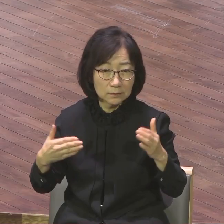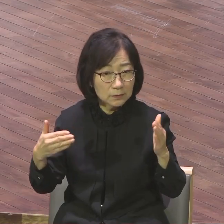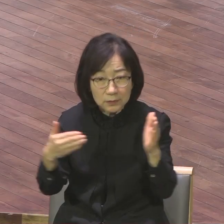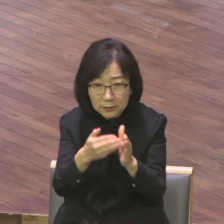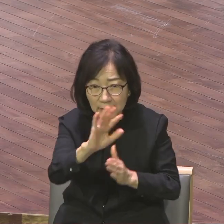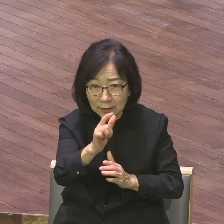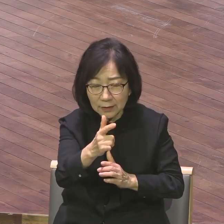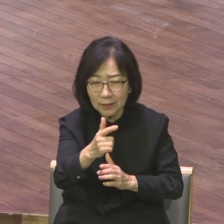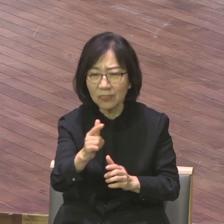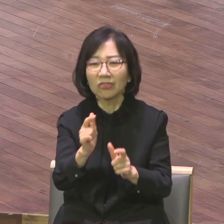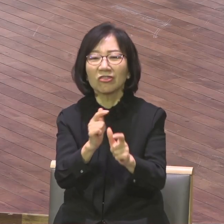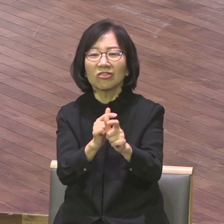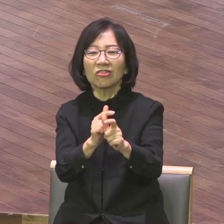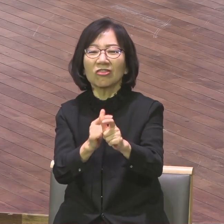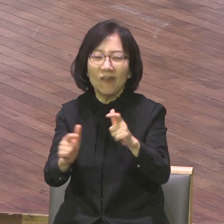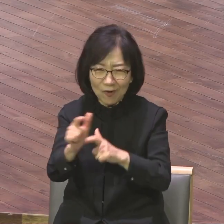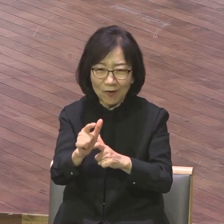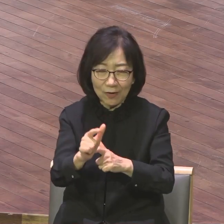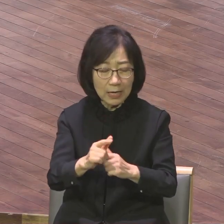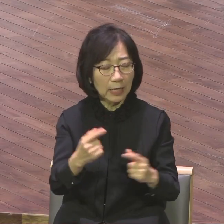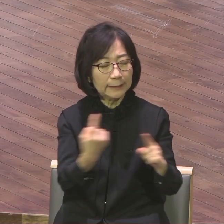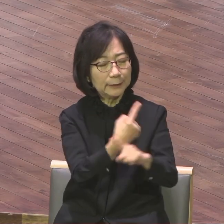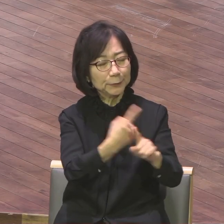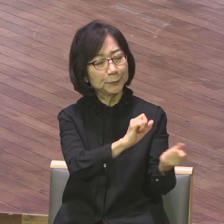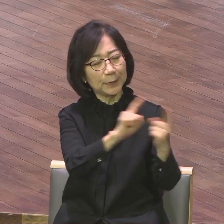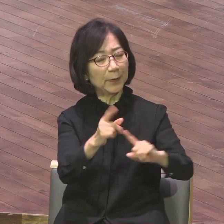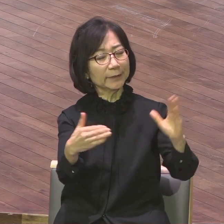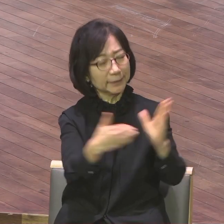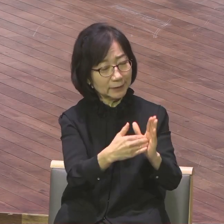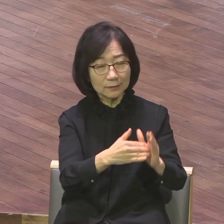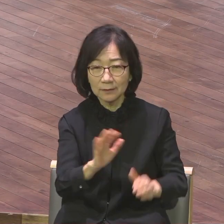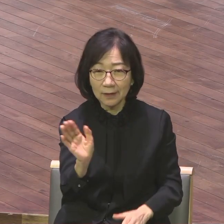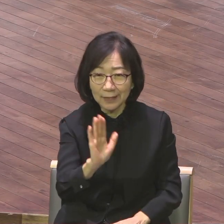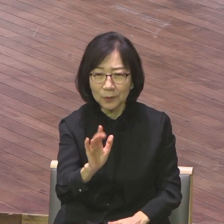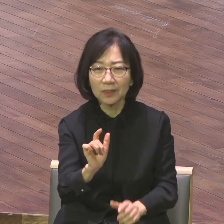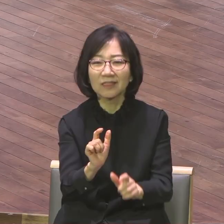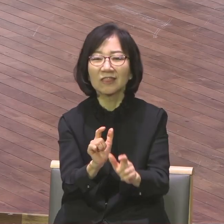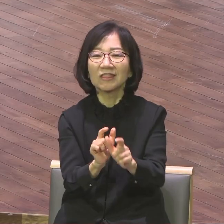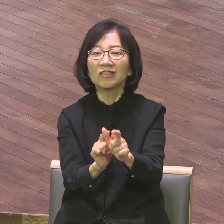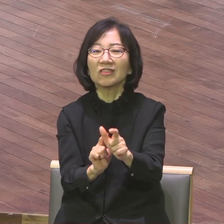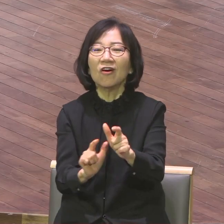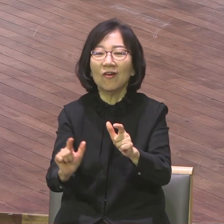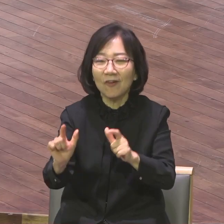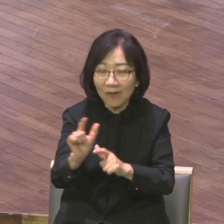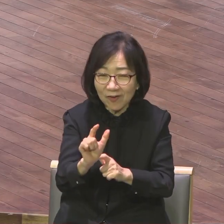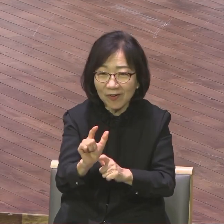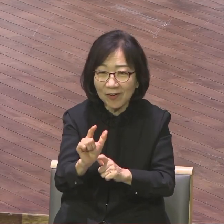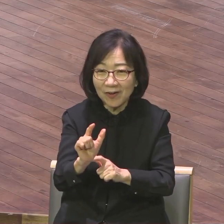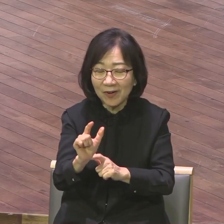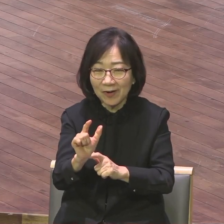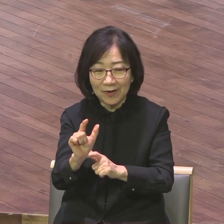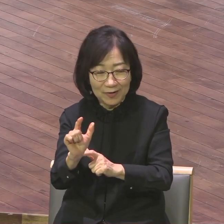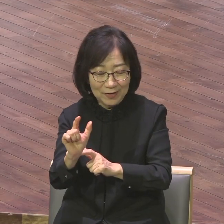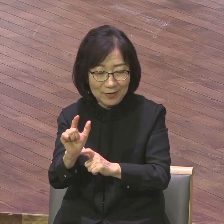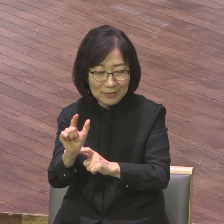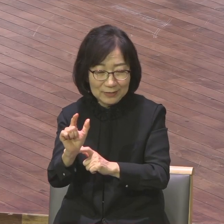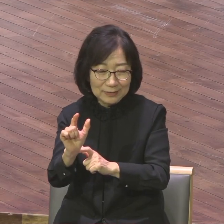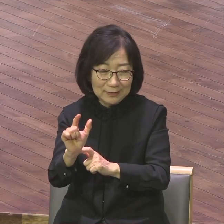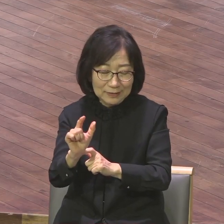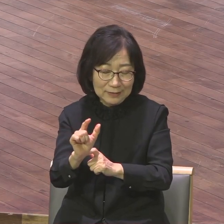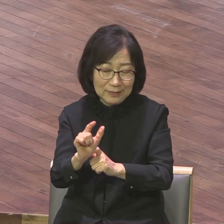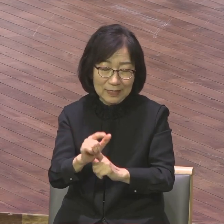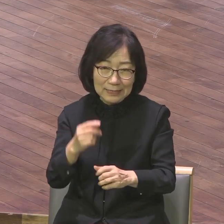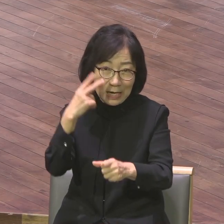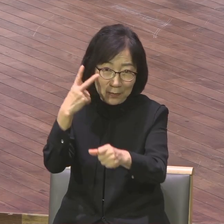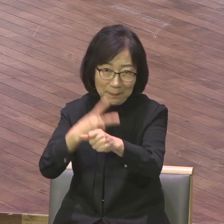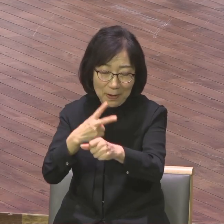치유되고 회복되는 이 수준에 머무는 것이 아니라 치유와 회복이 되었으면 이제는 사도 바울이 에베소 4장 13절로